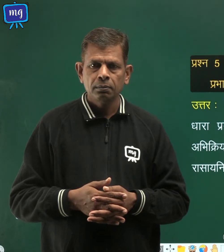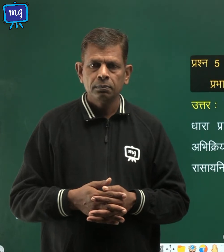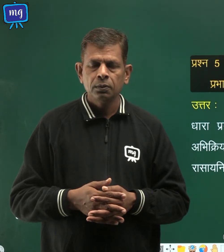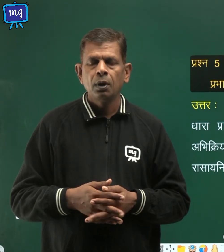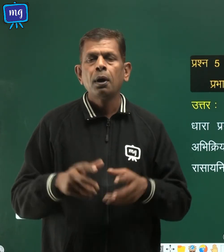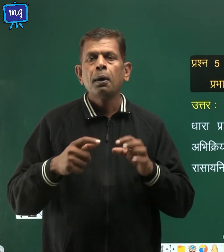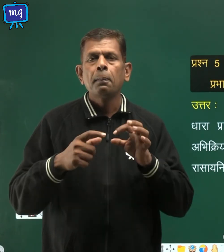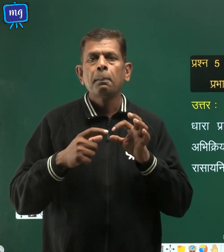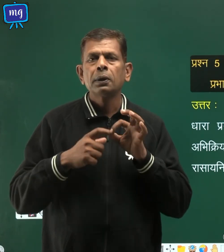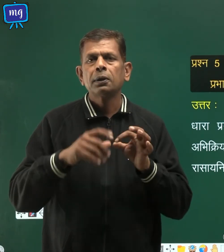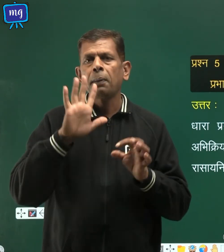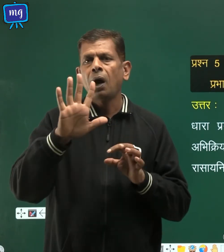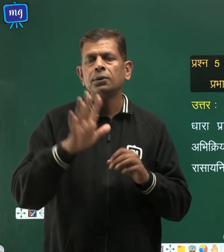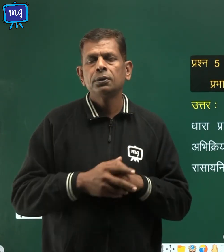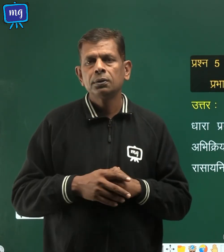प्रश्न 5,